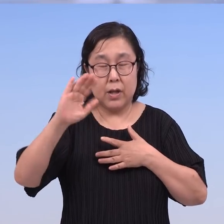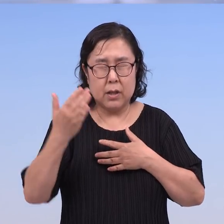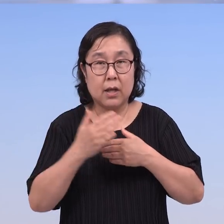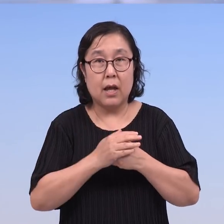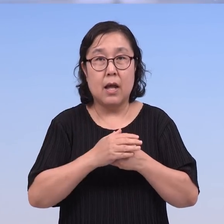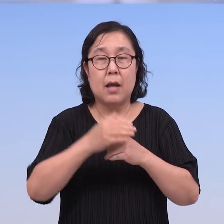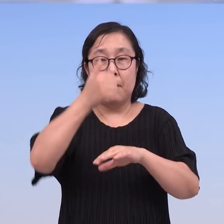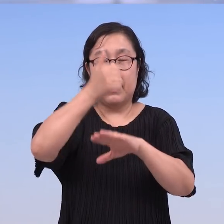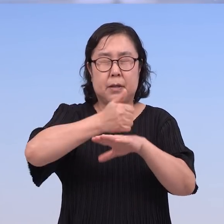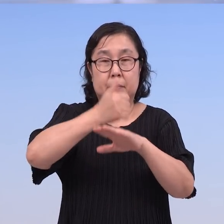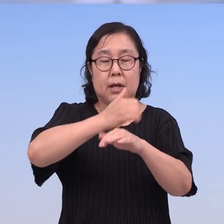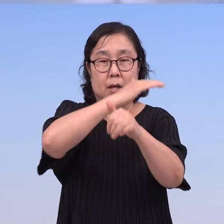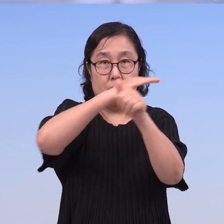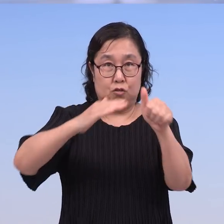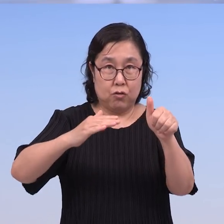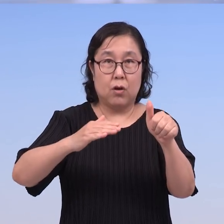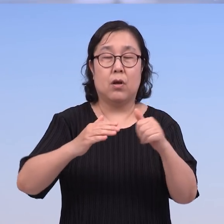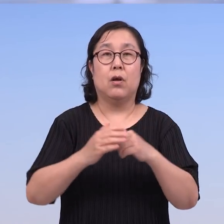마지막에 처형을 당합니다.